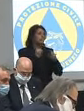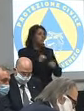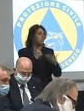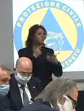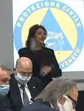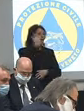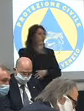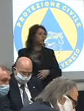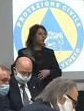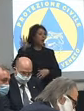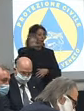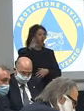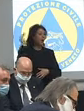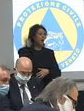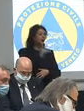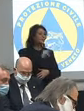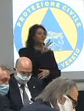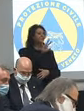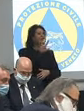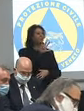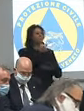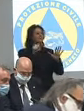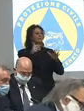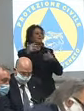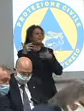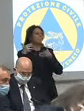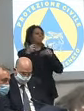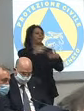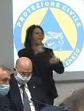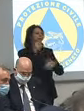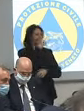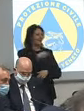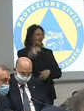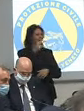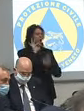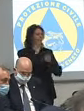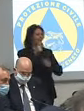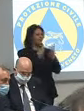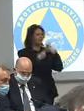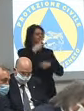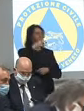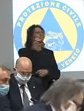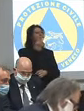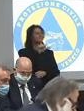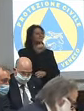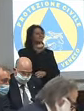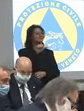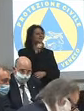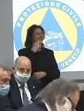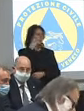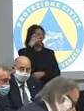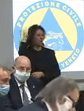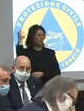di 35-36 miliardi di euro del famoso MES di cui parla il Governo e viene utilizzata proprio per strutture sanitarie,